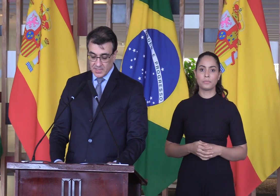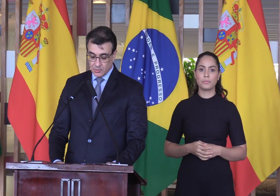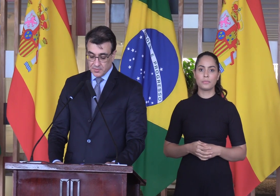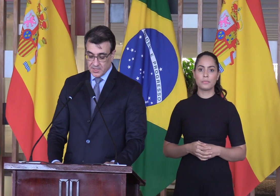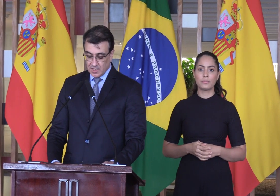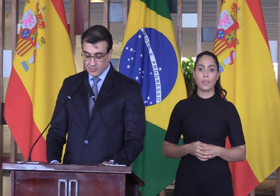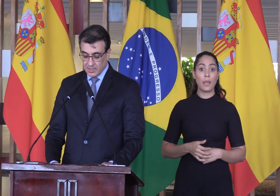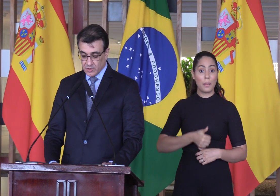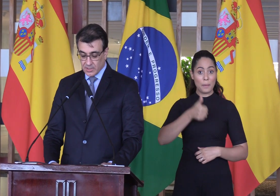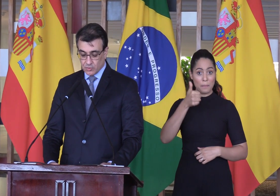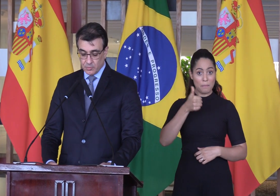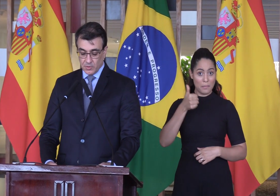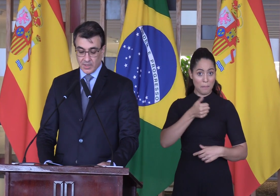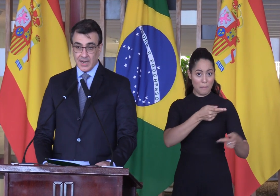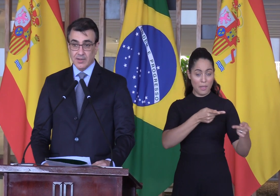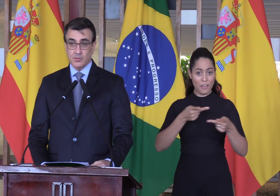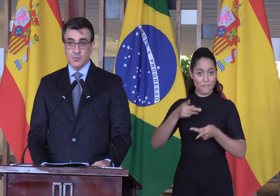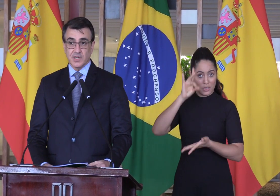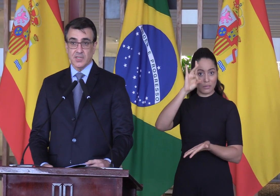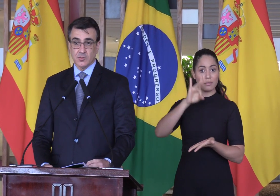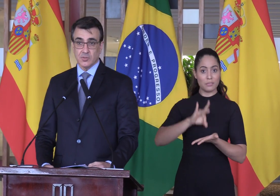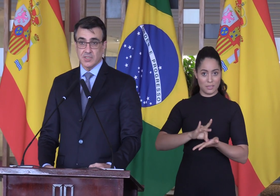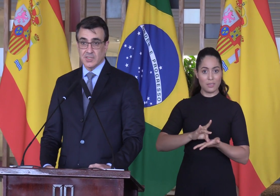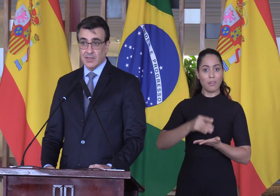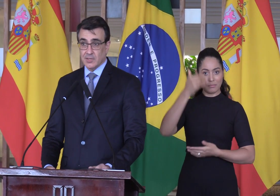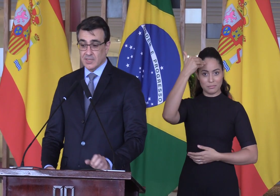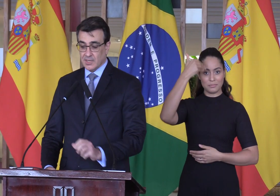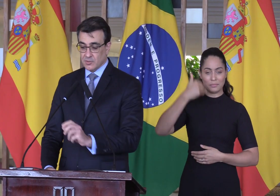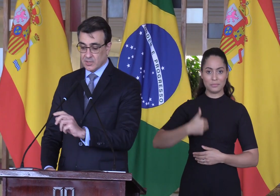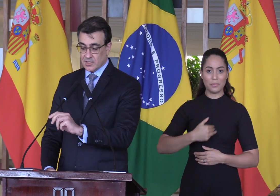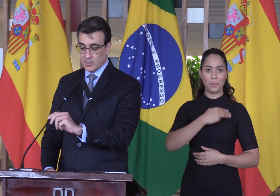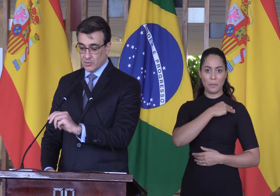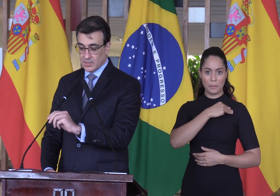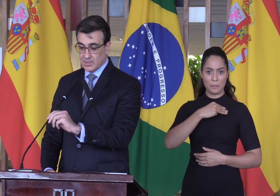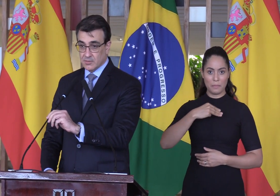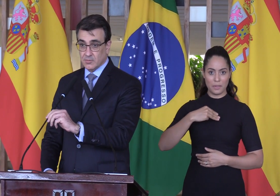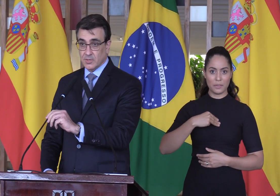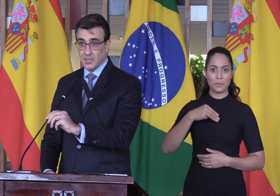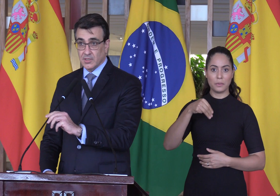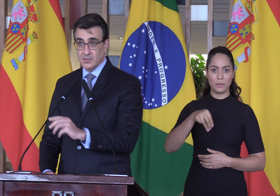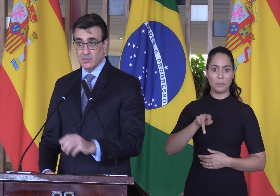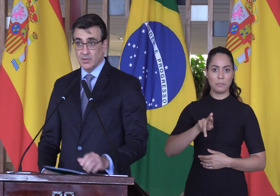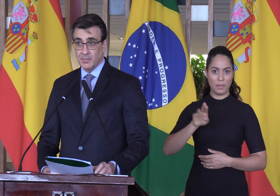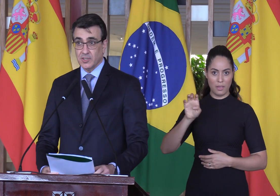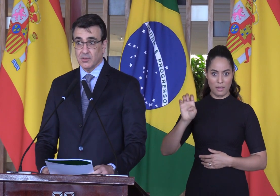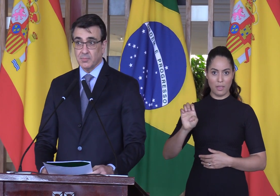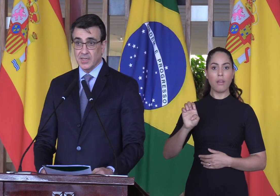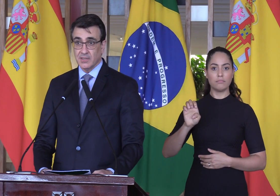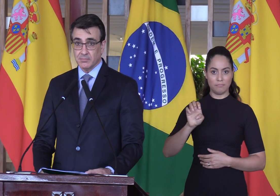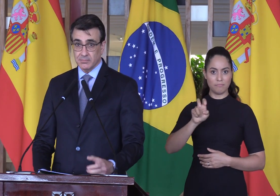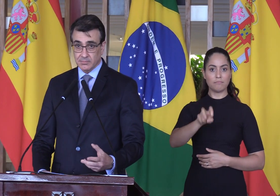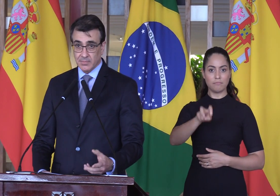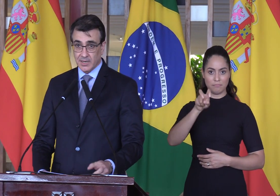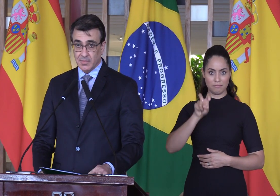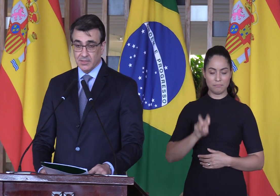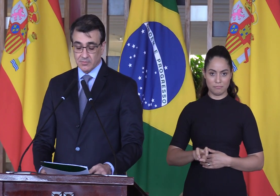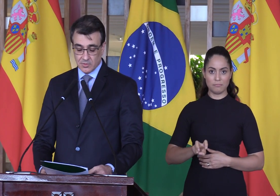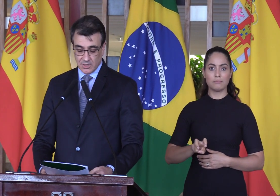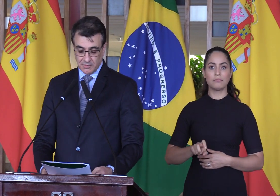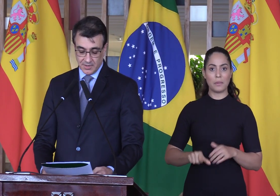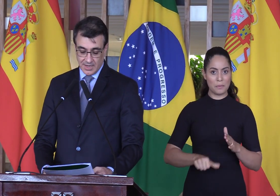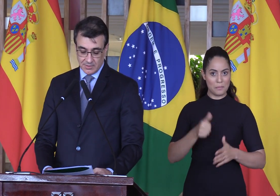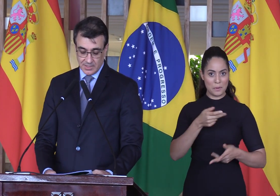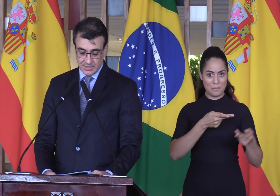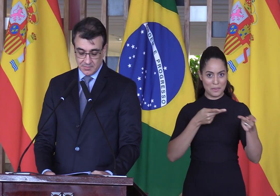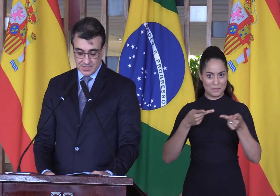primeira visita oficial desde que assumi o cargo de ministro de Estado das Relações Exteriores, o que seguramente amplia para mim